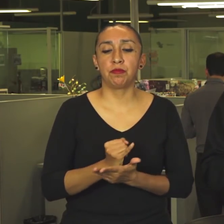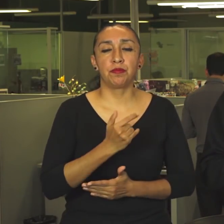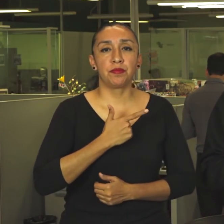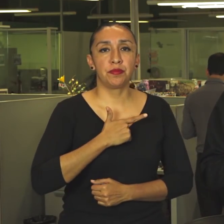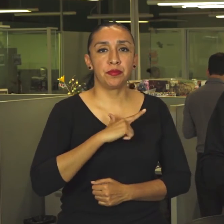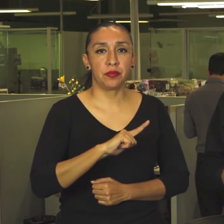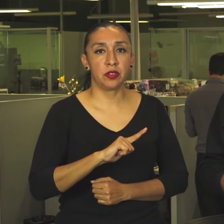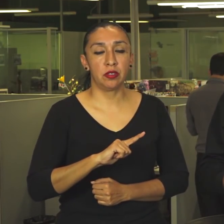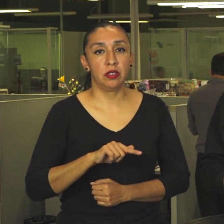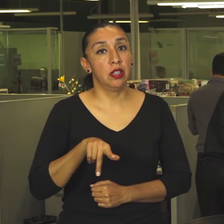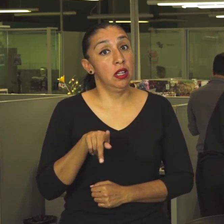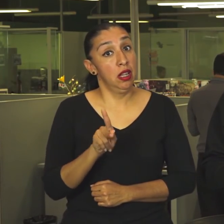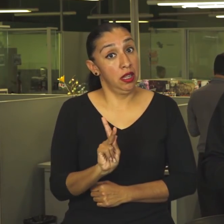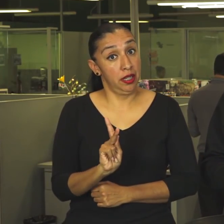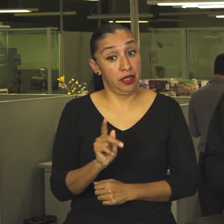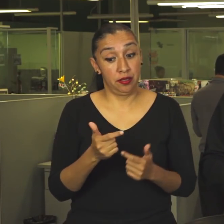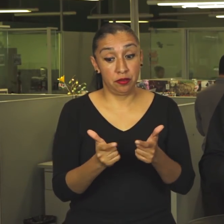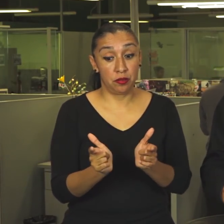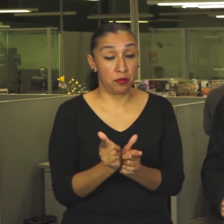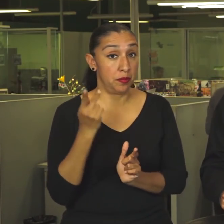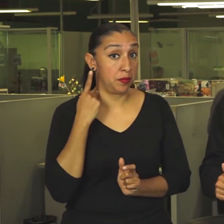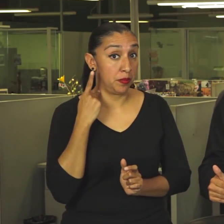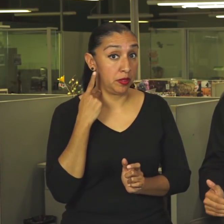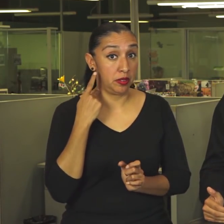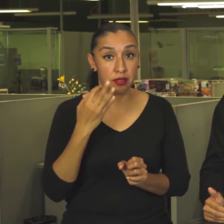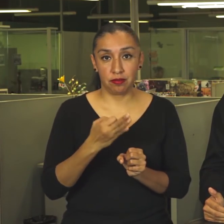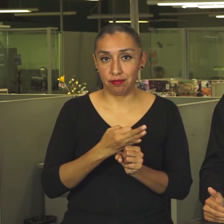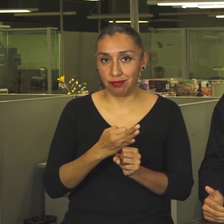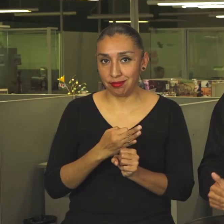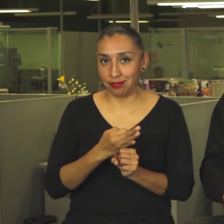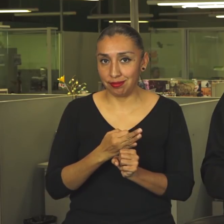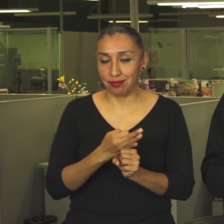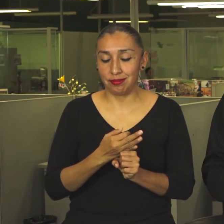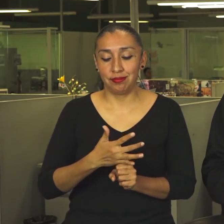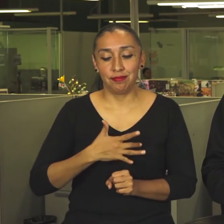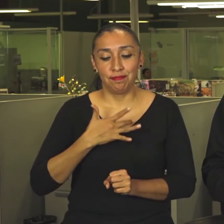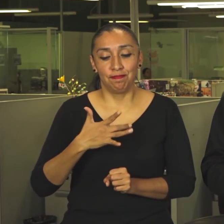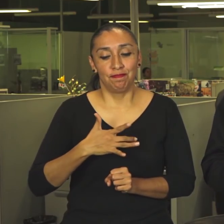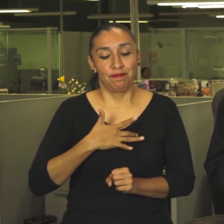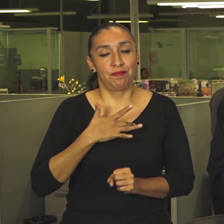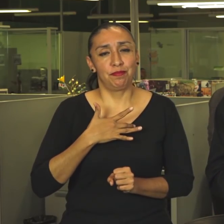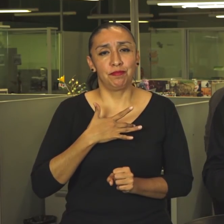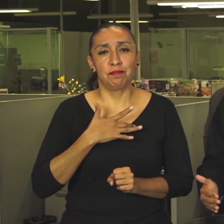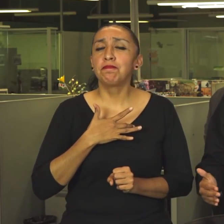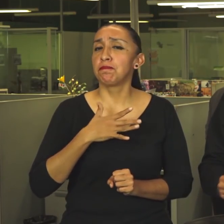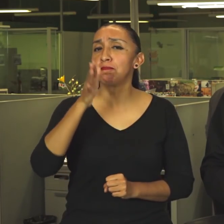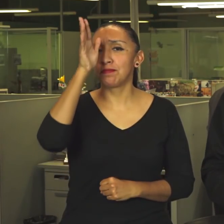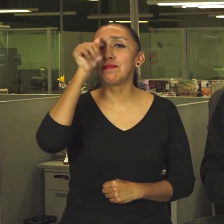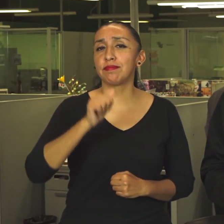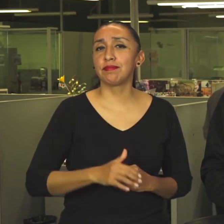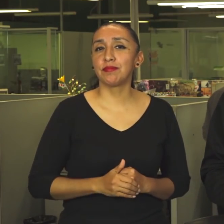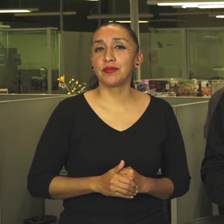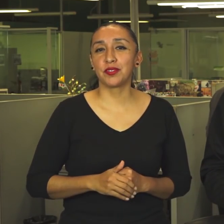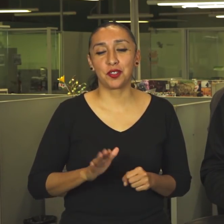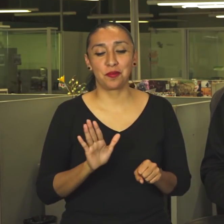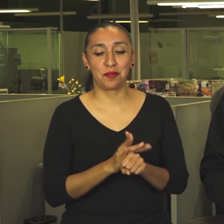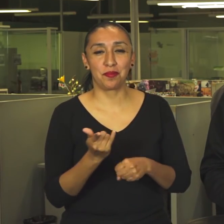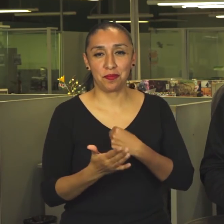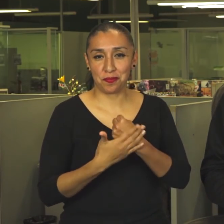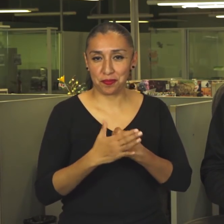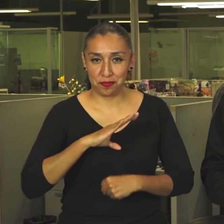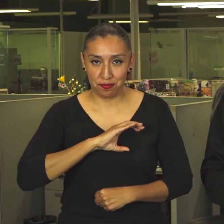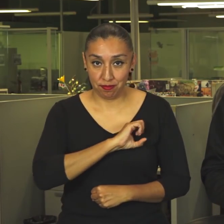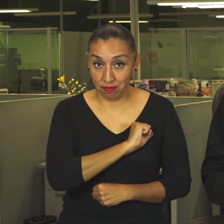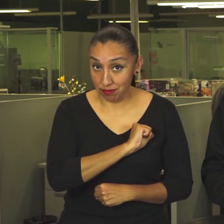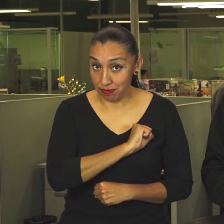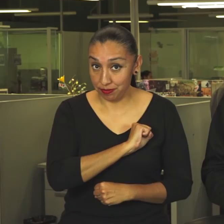podríamos decir que es morena puesto que parte como favorito en la contienda electoral aunque claro está que falta todavía mucho